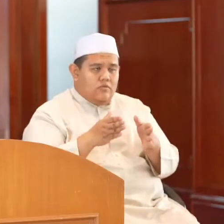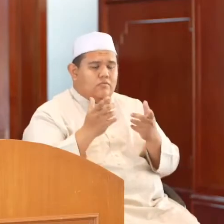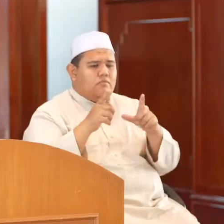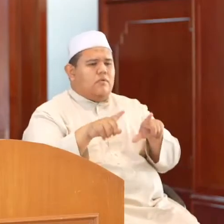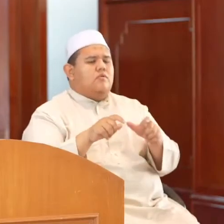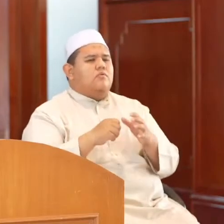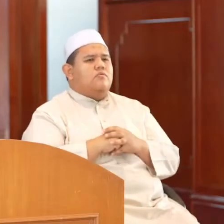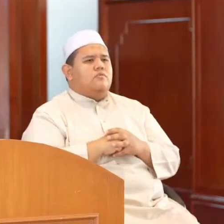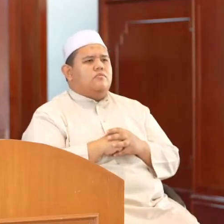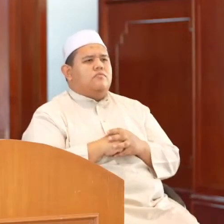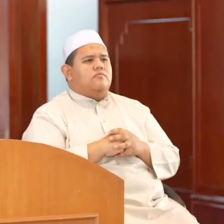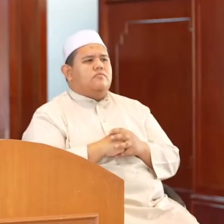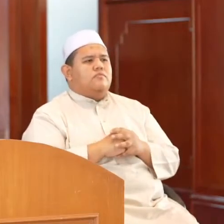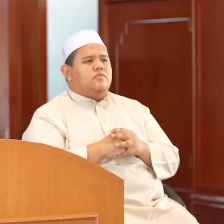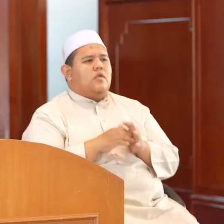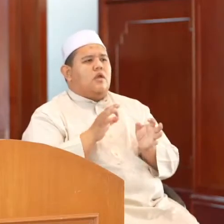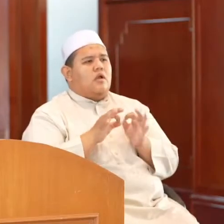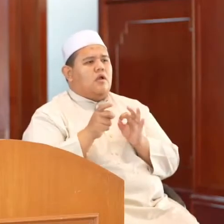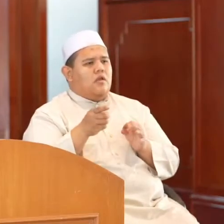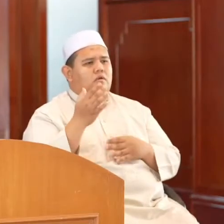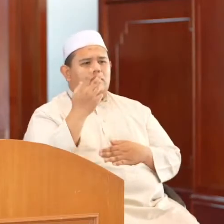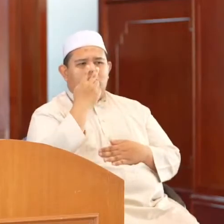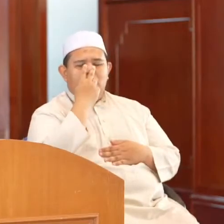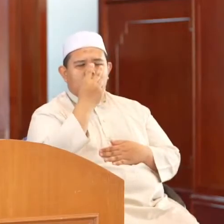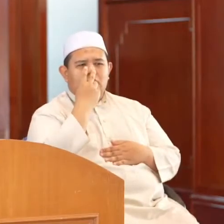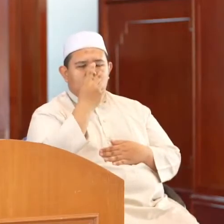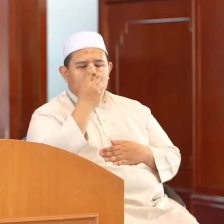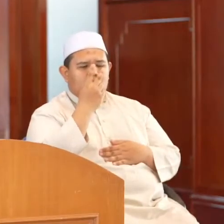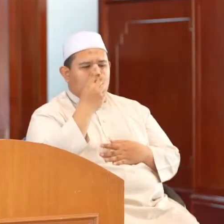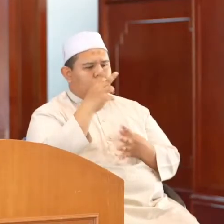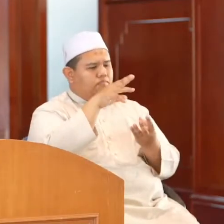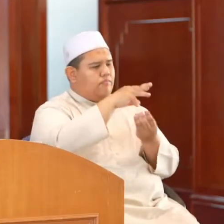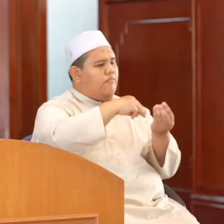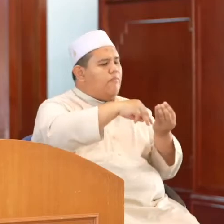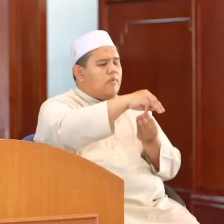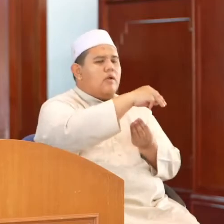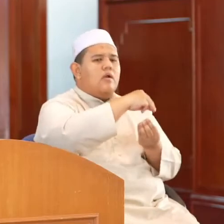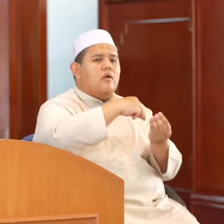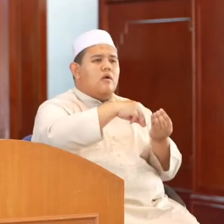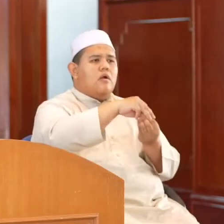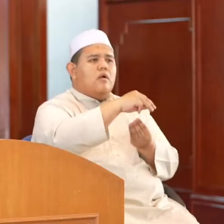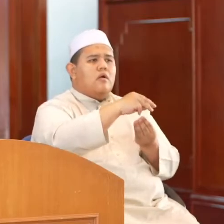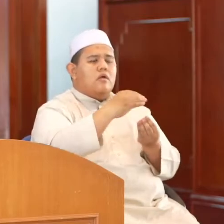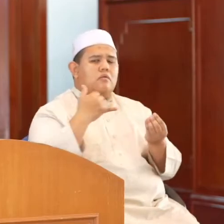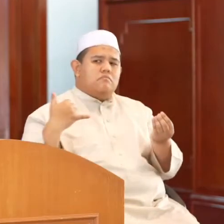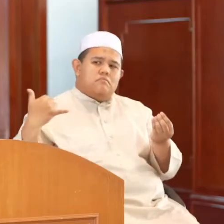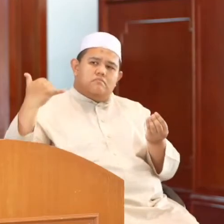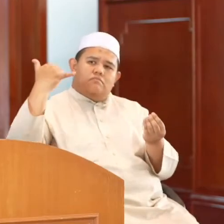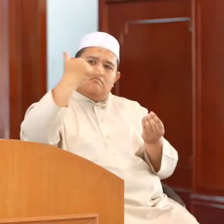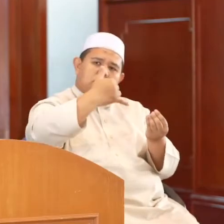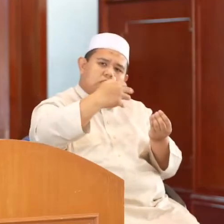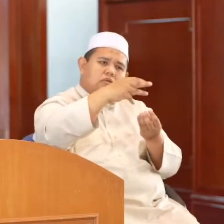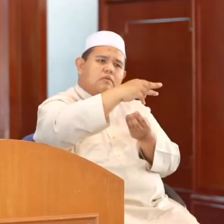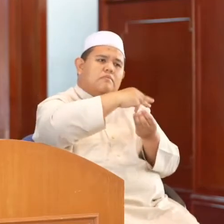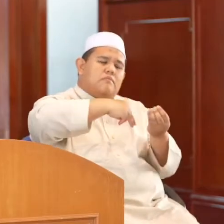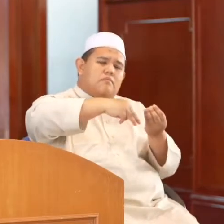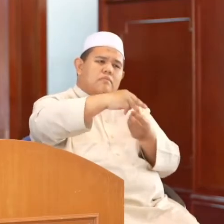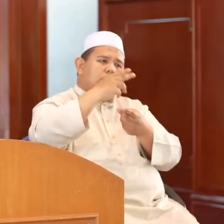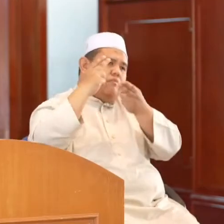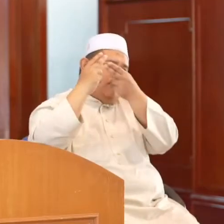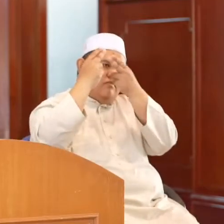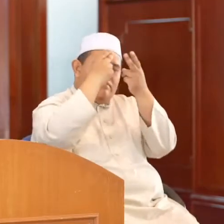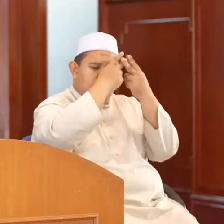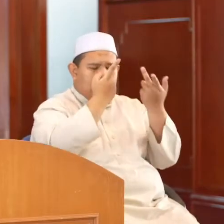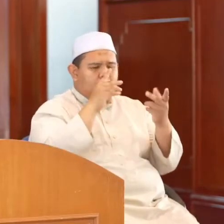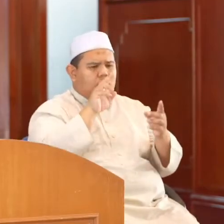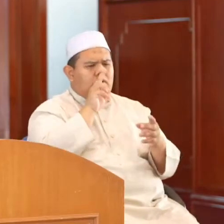tuan-tuan. Kalau tuan-tuan tengoklah di Mekah tu, kita pergi Mekah, kita akan